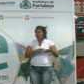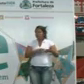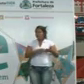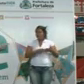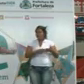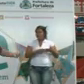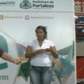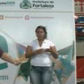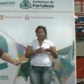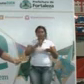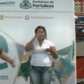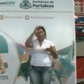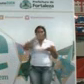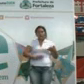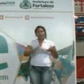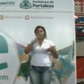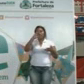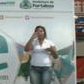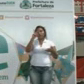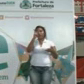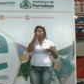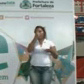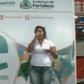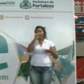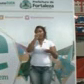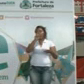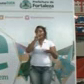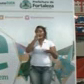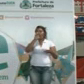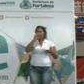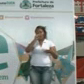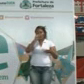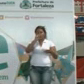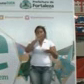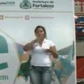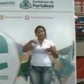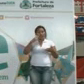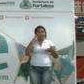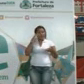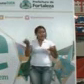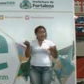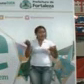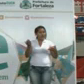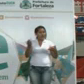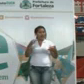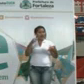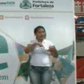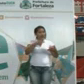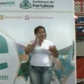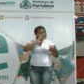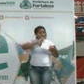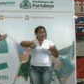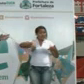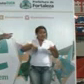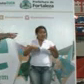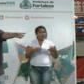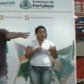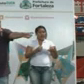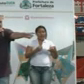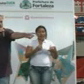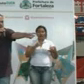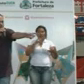o cidadão Charles Baudelaire. A mãe fala com o filho e diz: sai de dentro de mim, ó podridão,